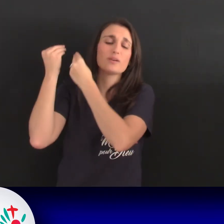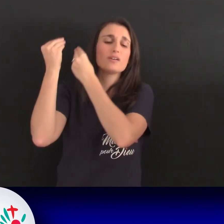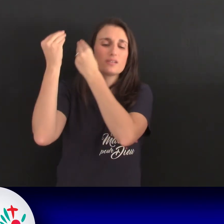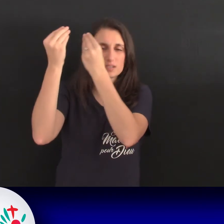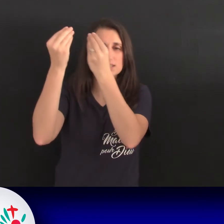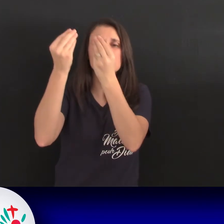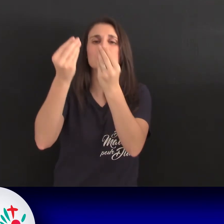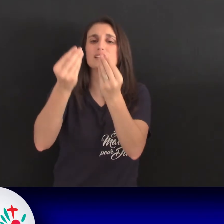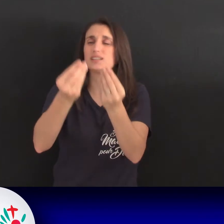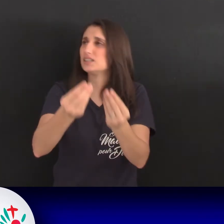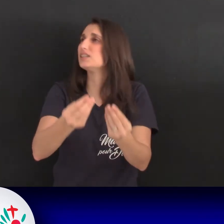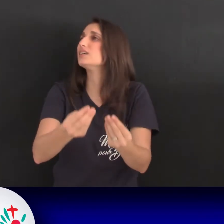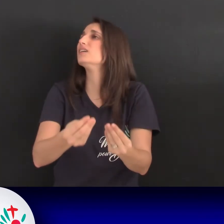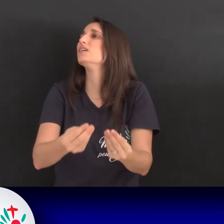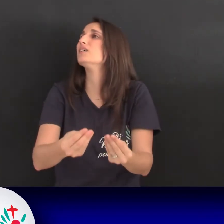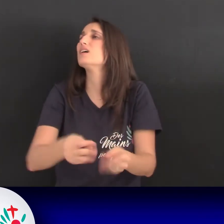tout